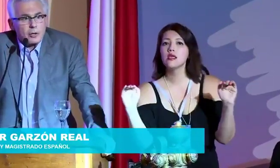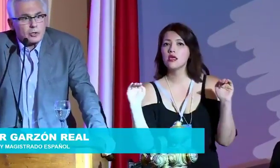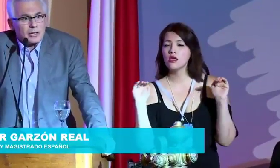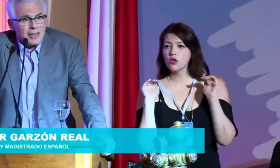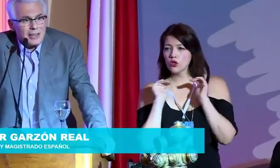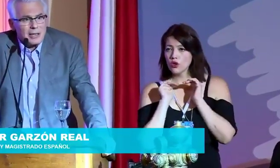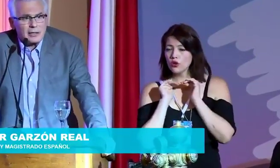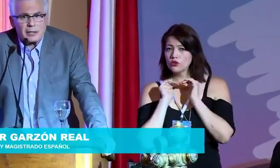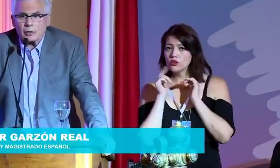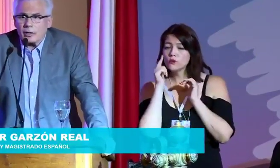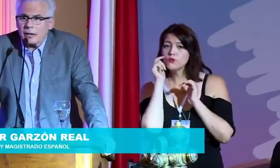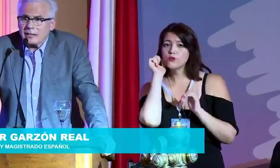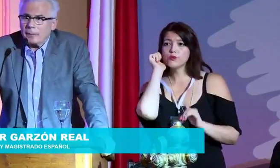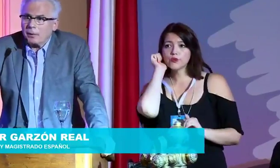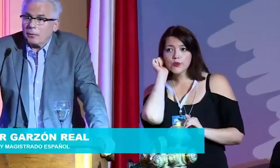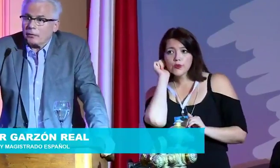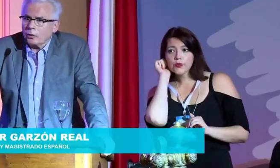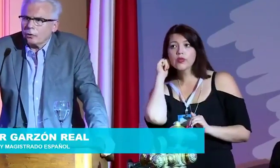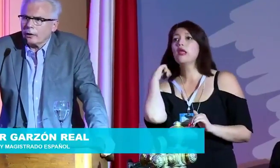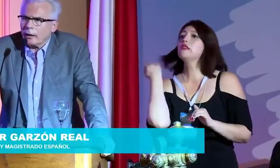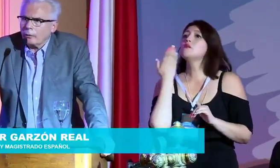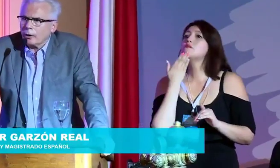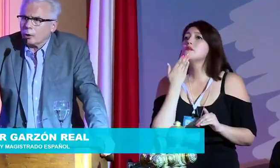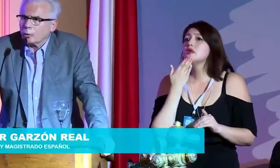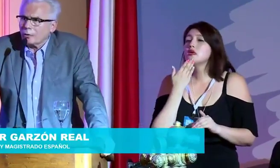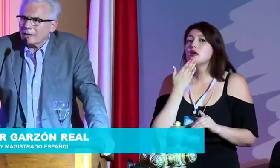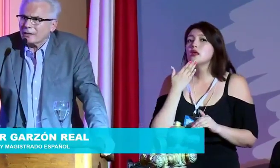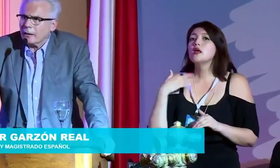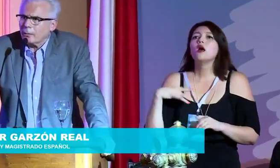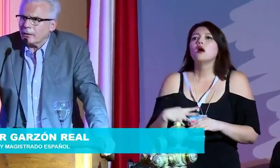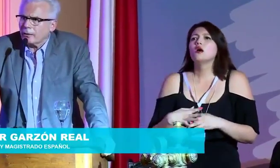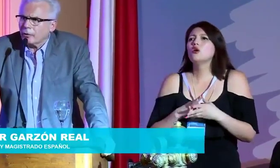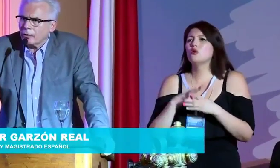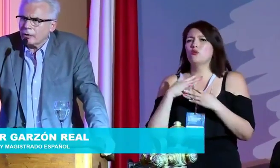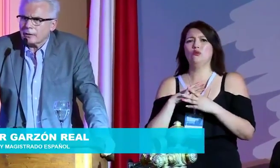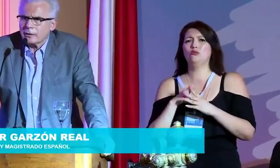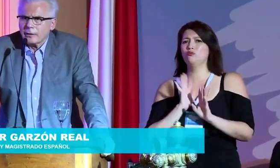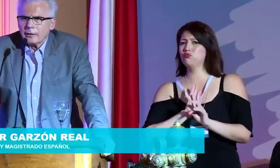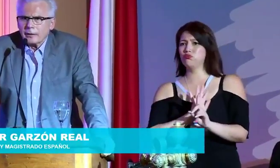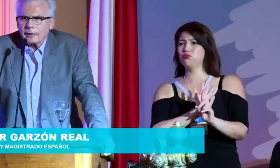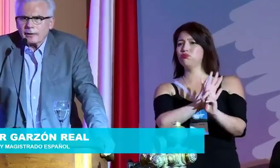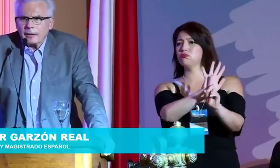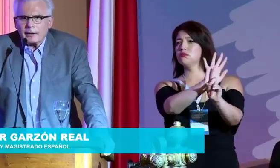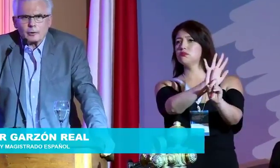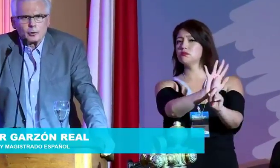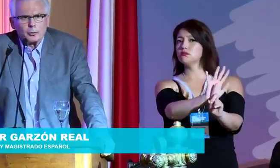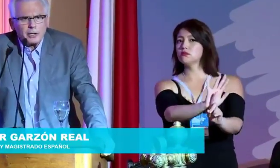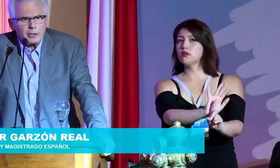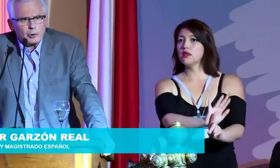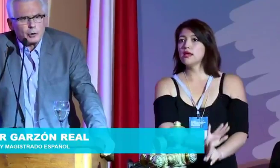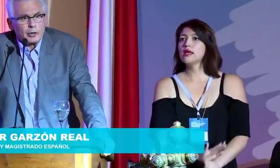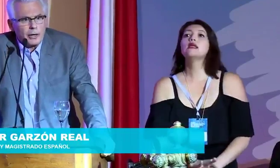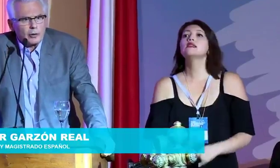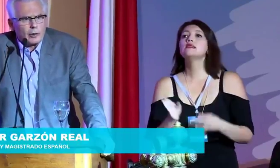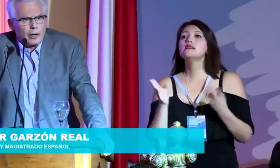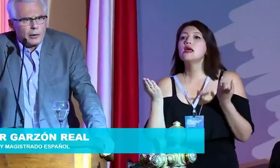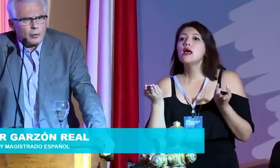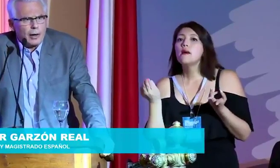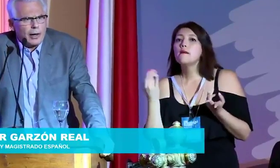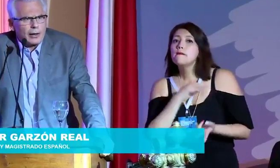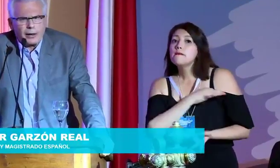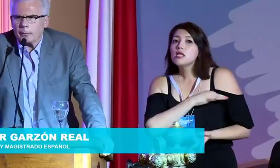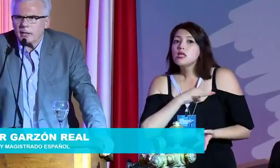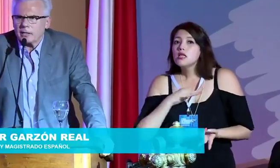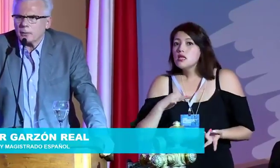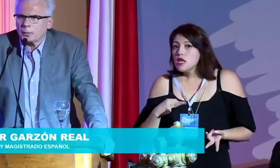en niños y niñas, de lo que es la privación del agua con unas limitaciones de suministro diario de